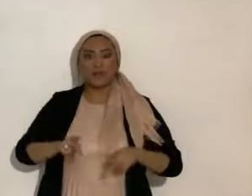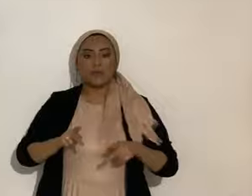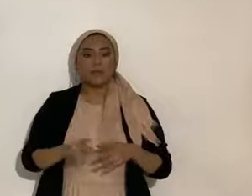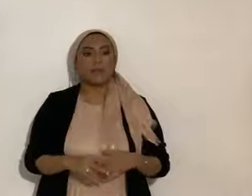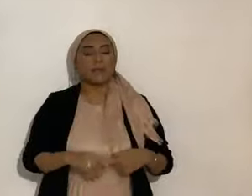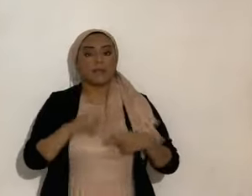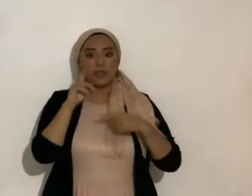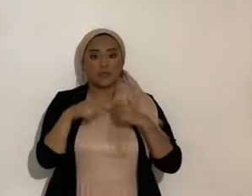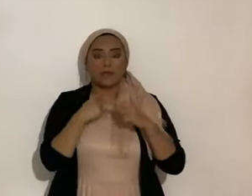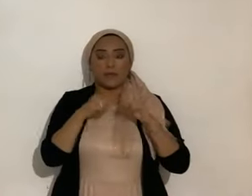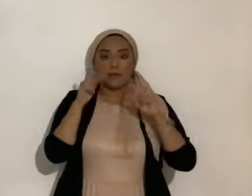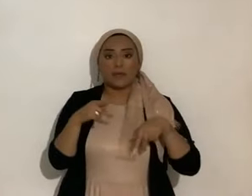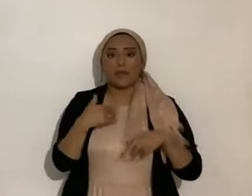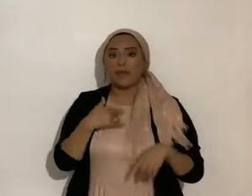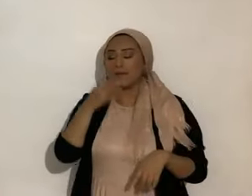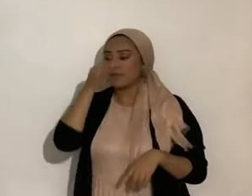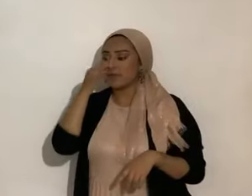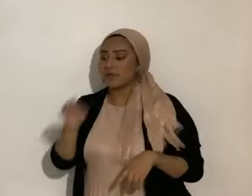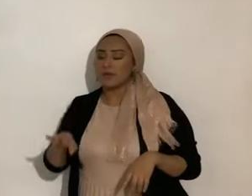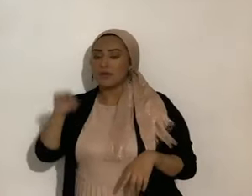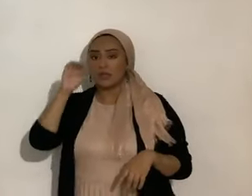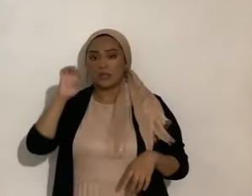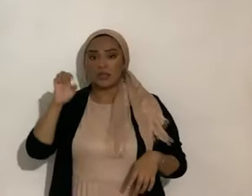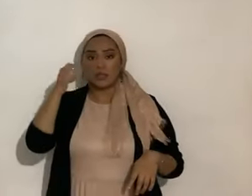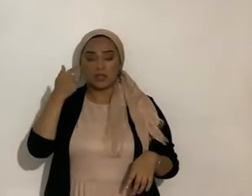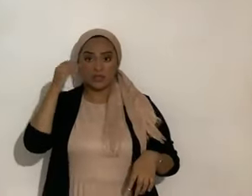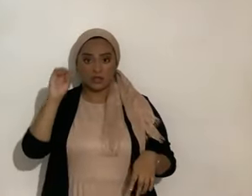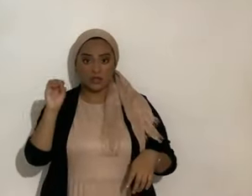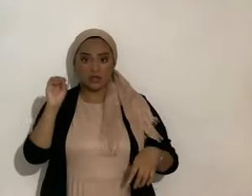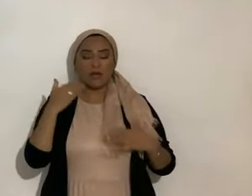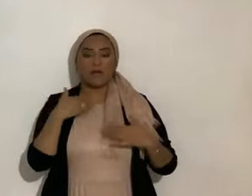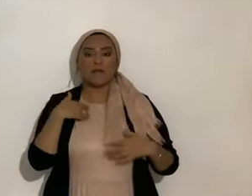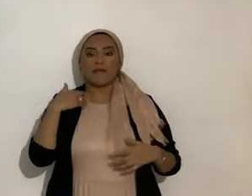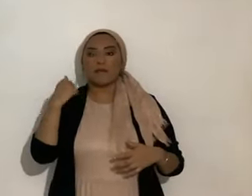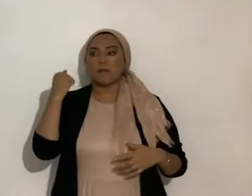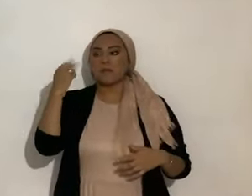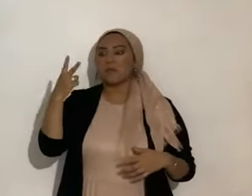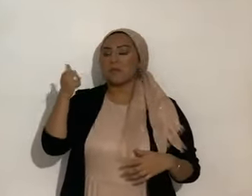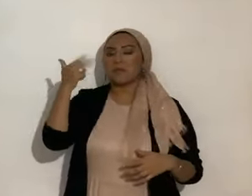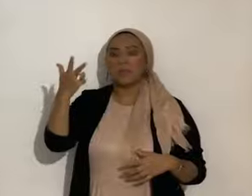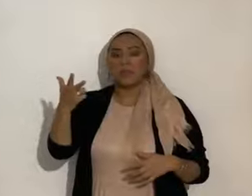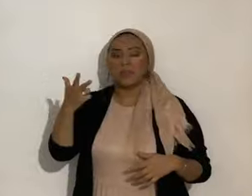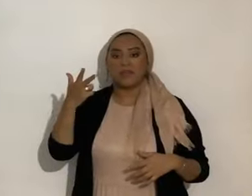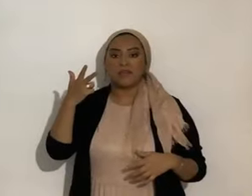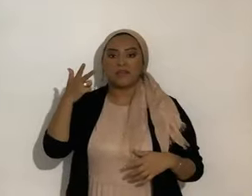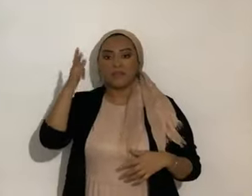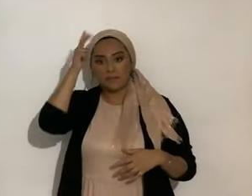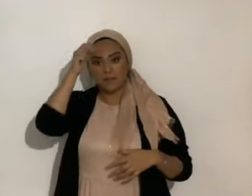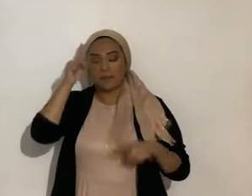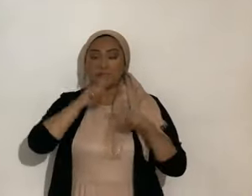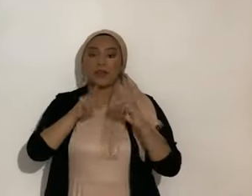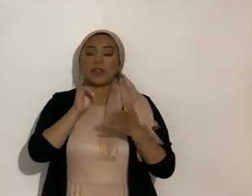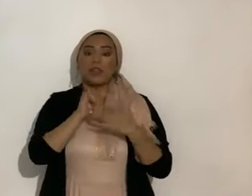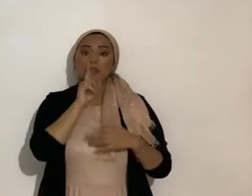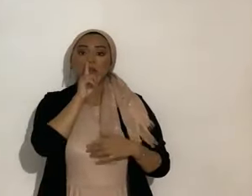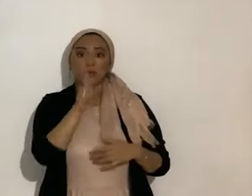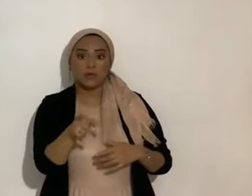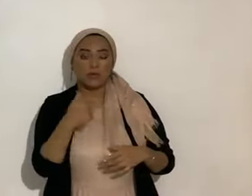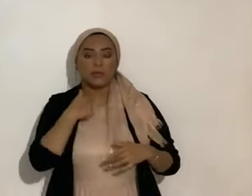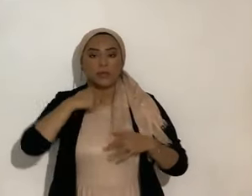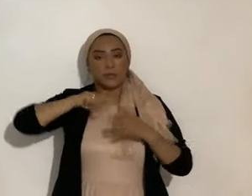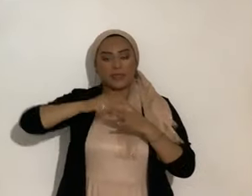¿Sí? Cuando una persona tiene poco ego, es como si tuviera 2 o 3 demonios, no tanto una legión. Pero esto es real. Hay que